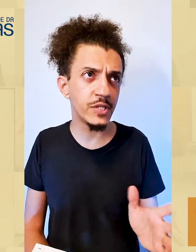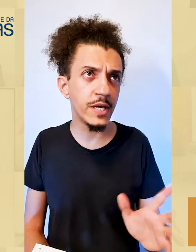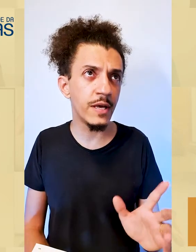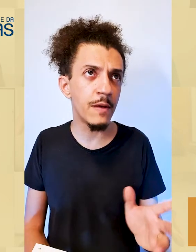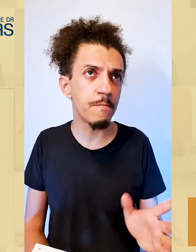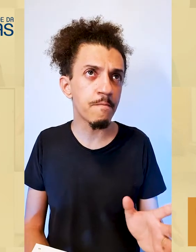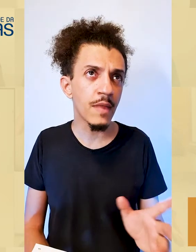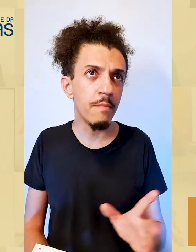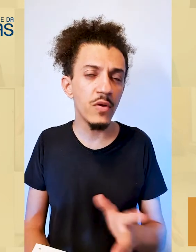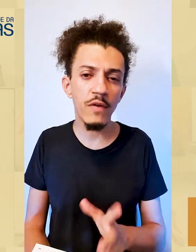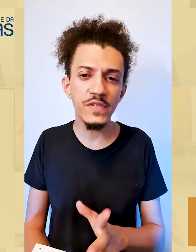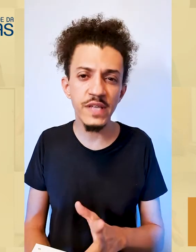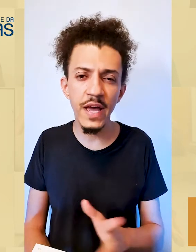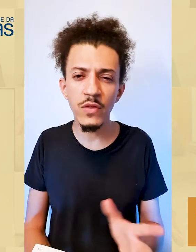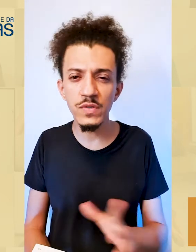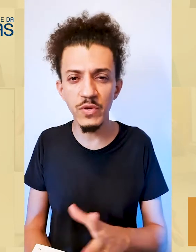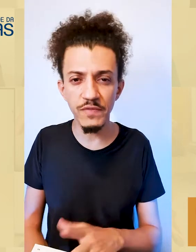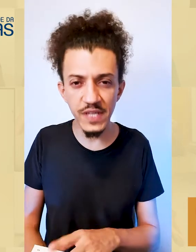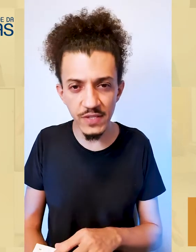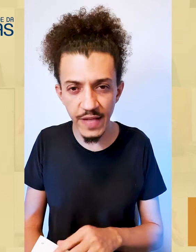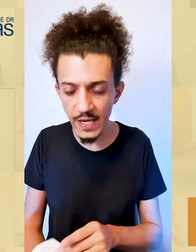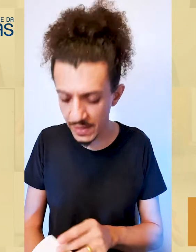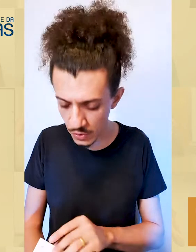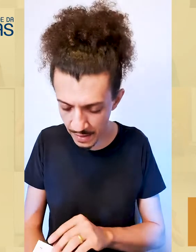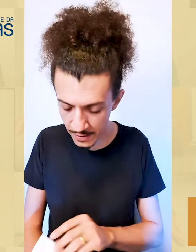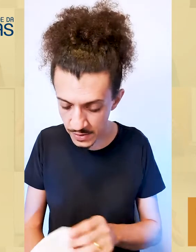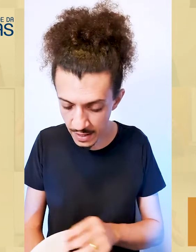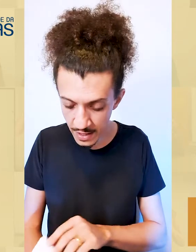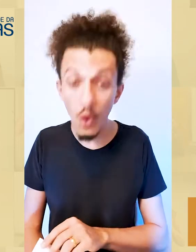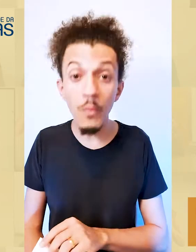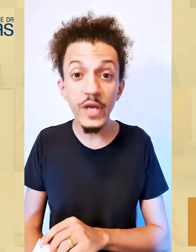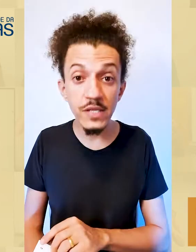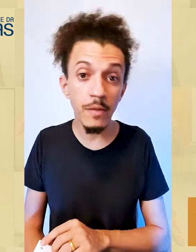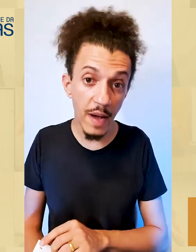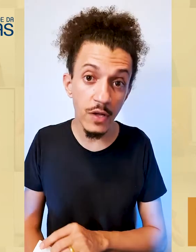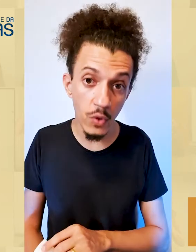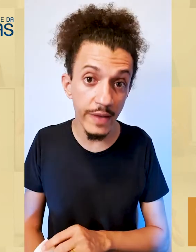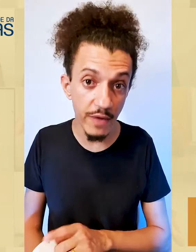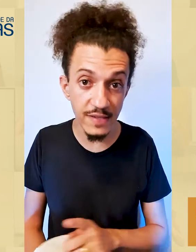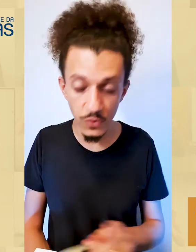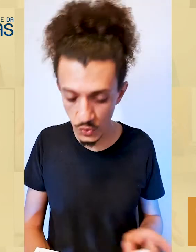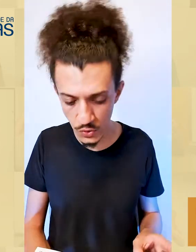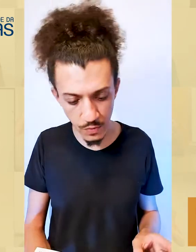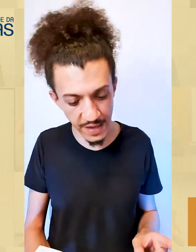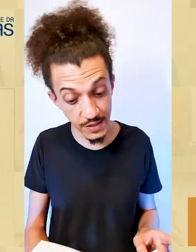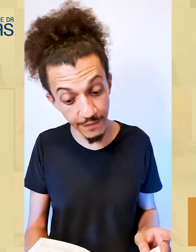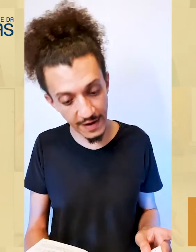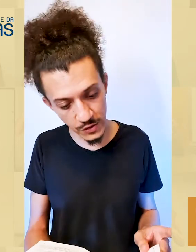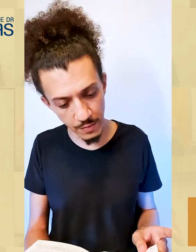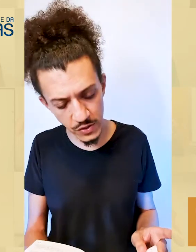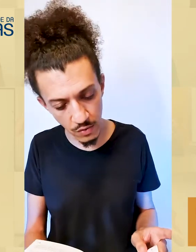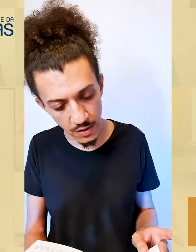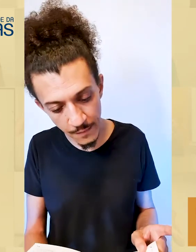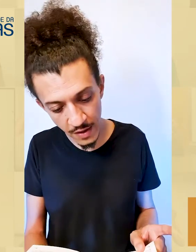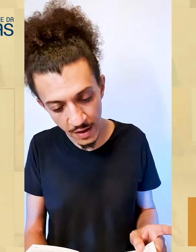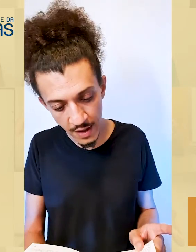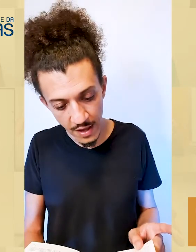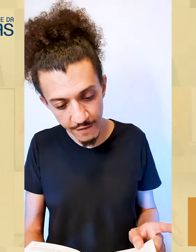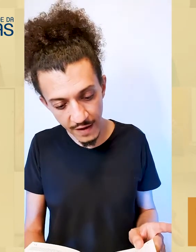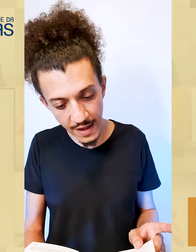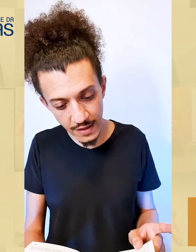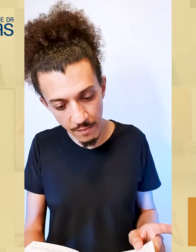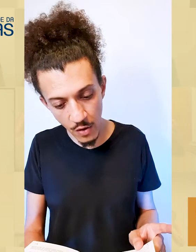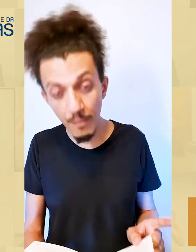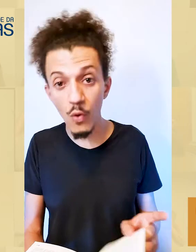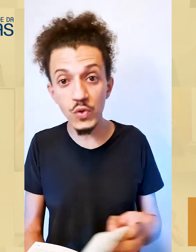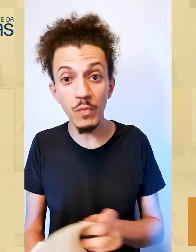década de 1900, 1910 mais ou menos, como que isso impactou a educação de surdos no Brasil, falei sobre isso ontem, e